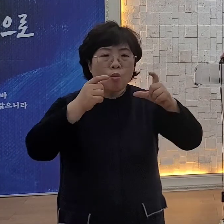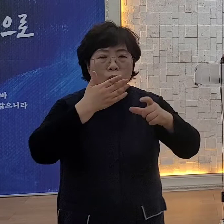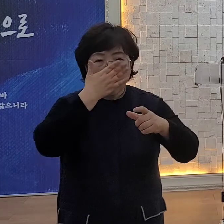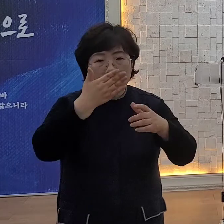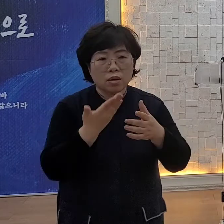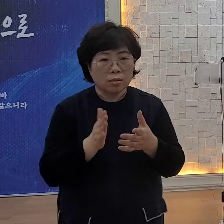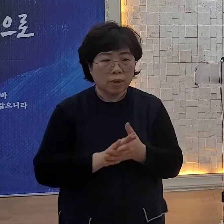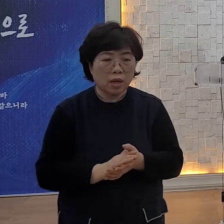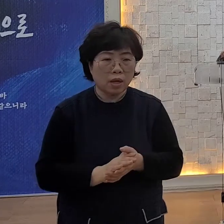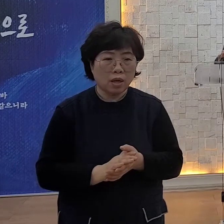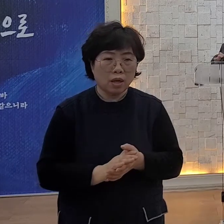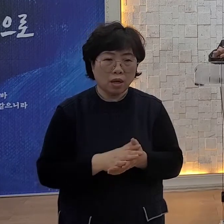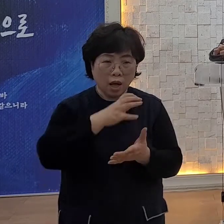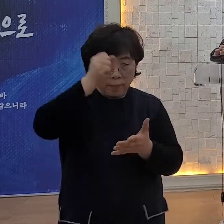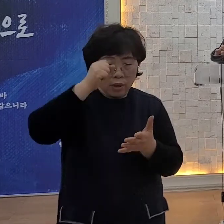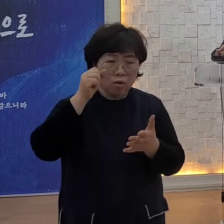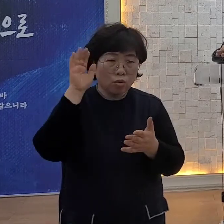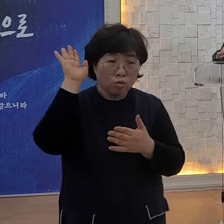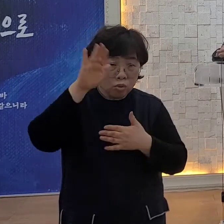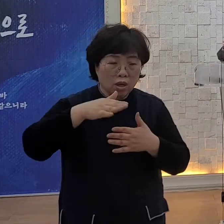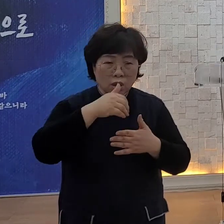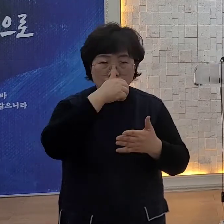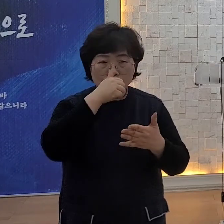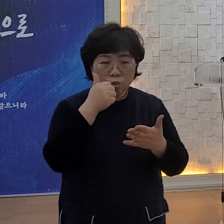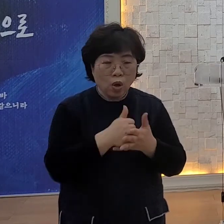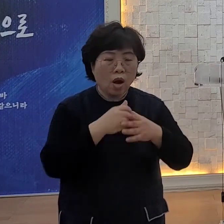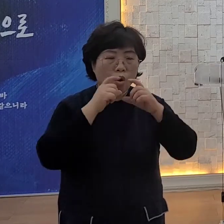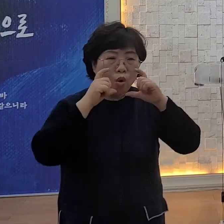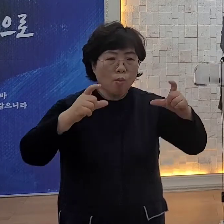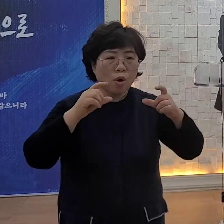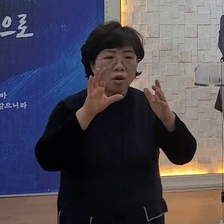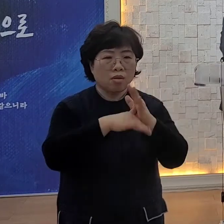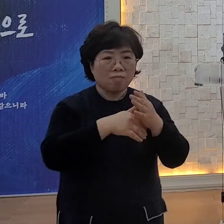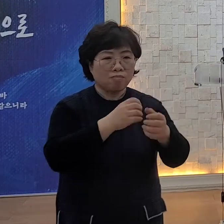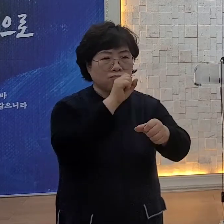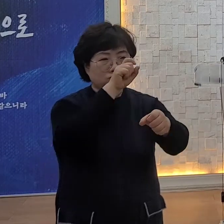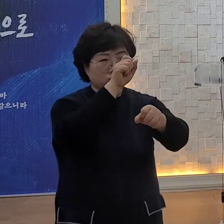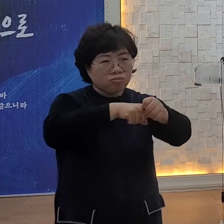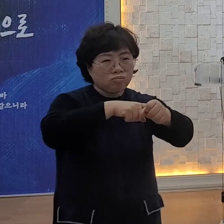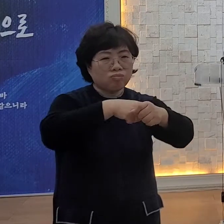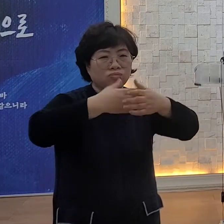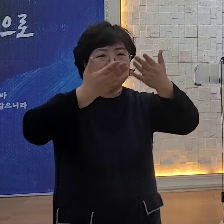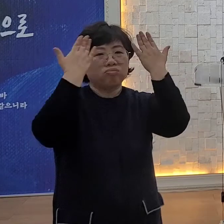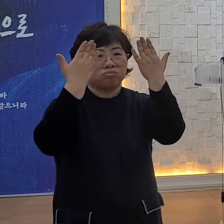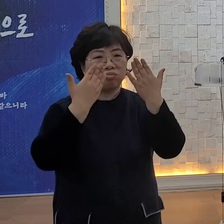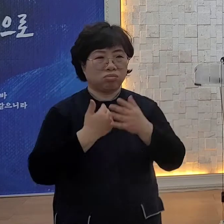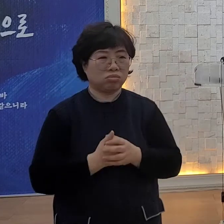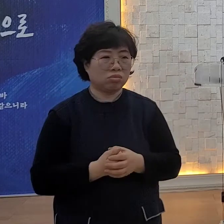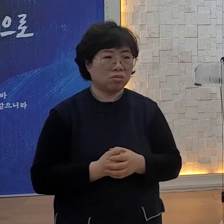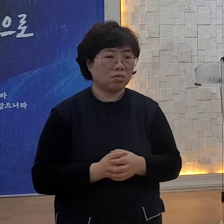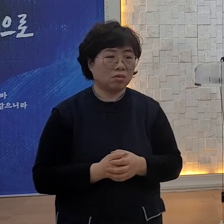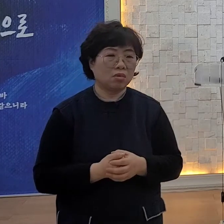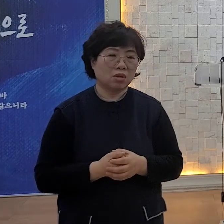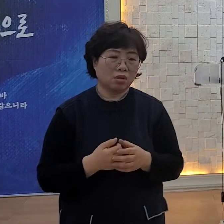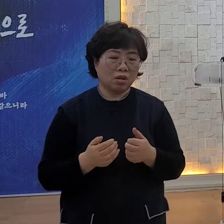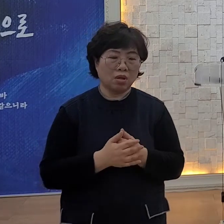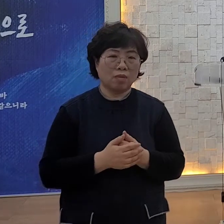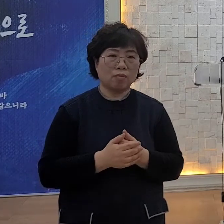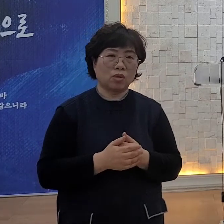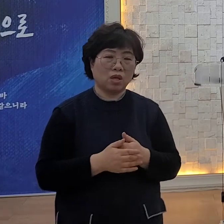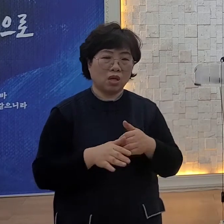하잖아요. 그런데 이 10%도 안 되는 이런 사람들 때문에 90%가 입 다물고 있어요. 이게